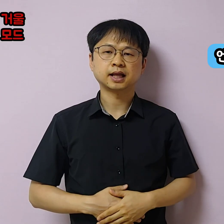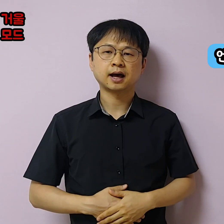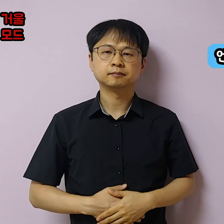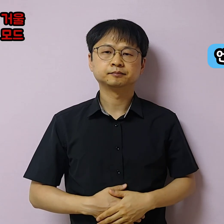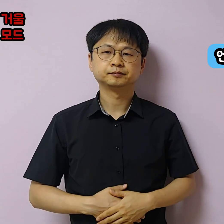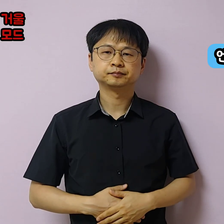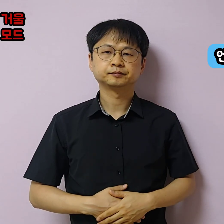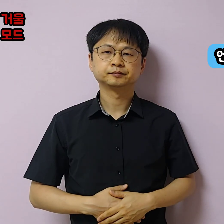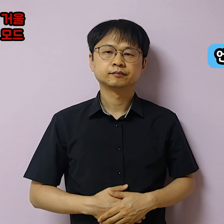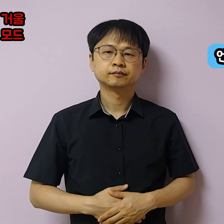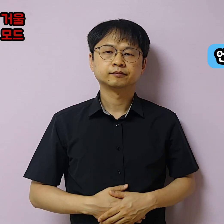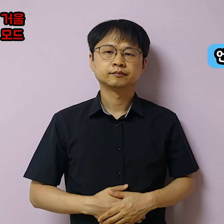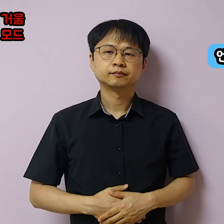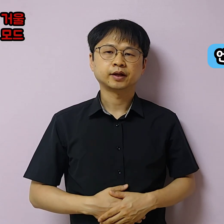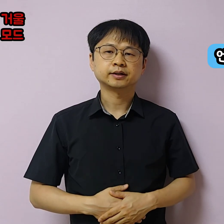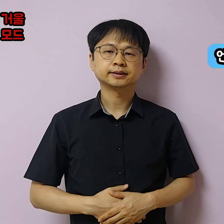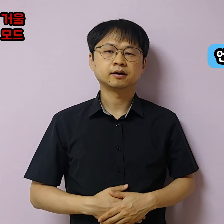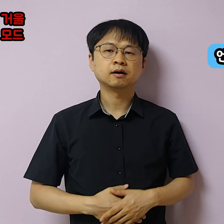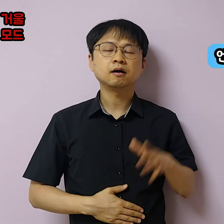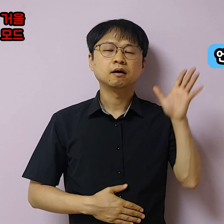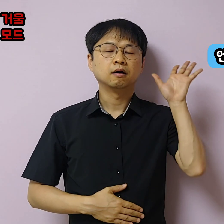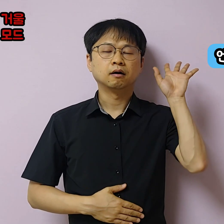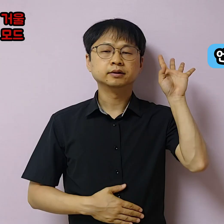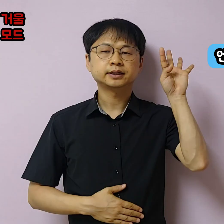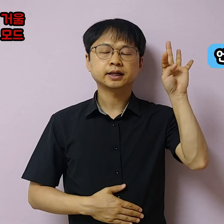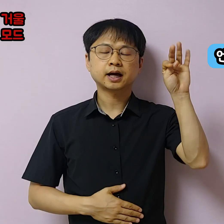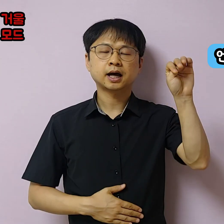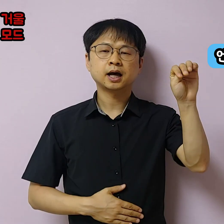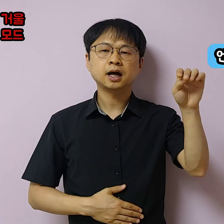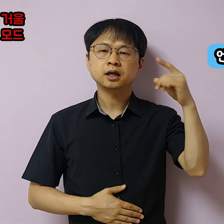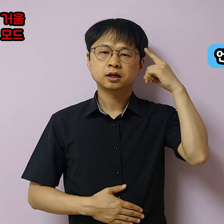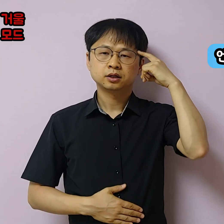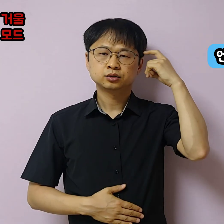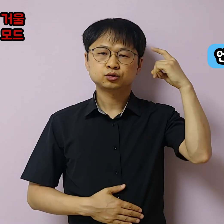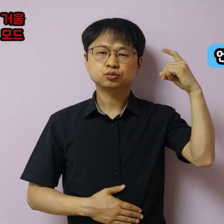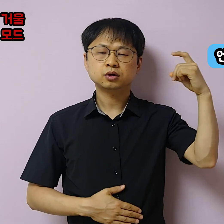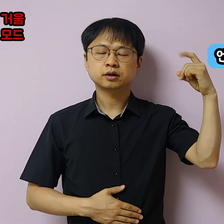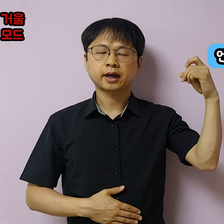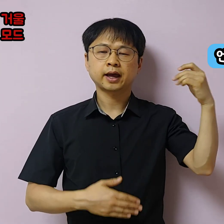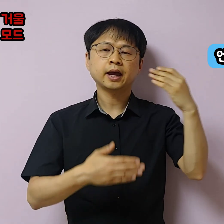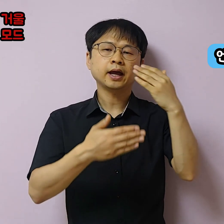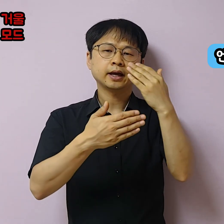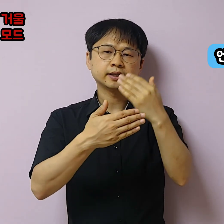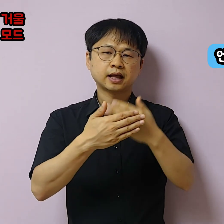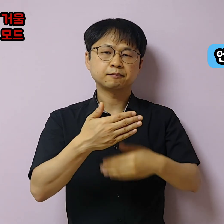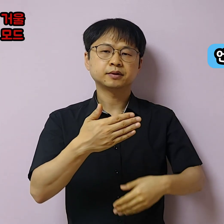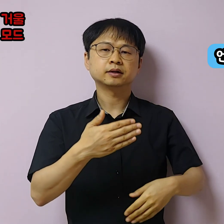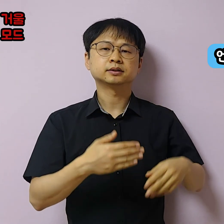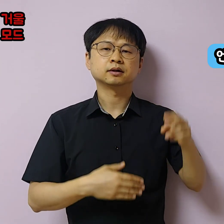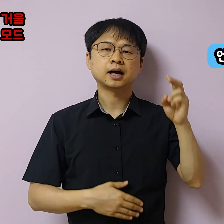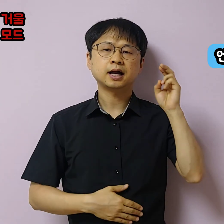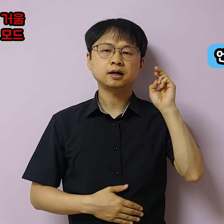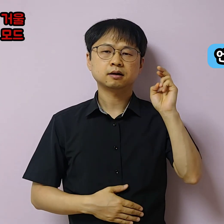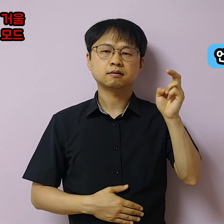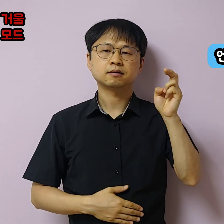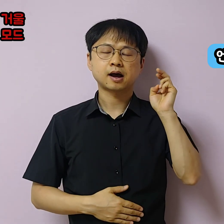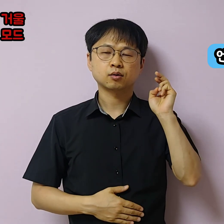되겠습니다. 네, 그래서 언젠가 추억에 남겨져 갈